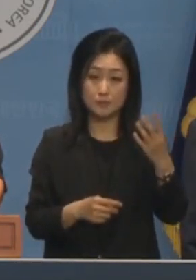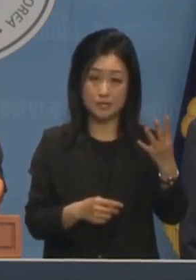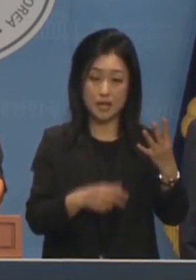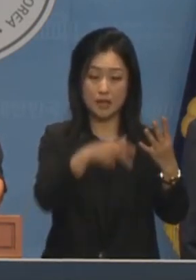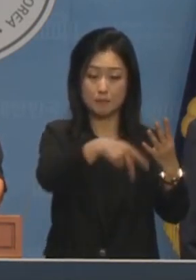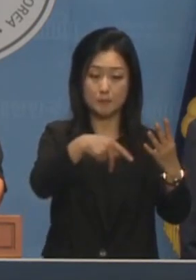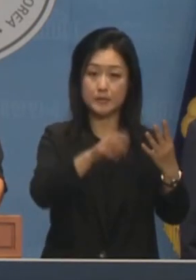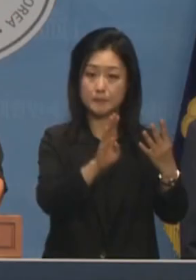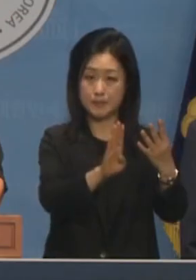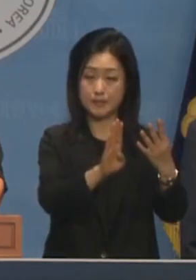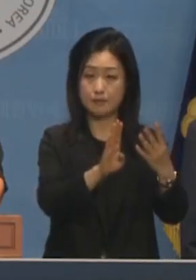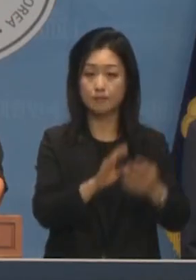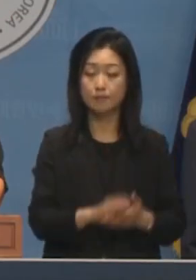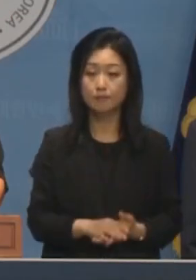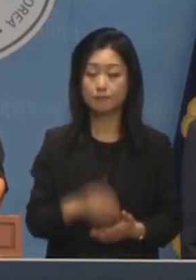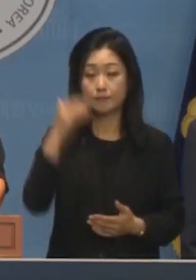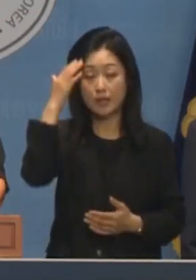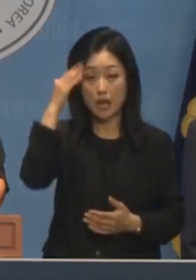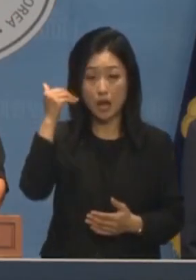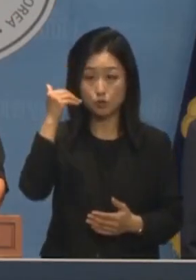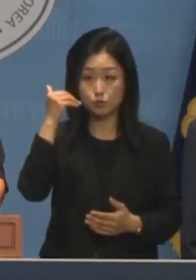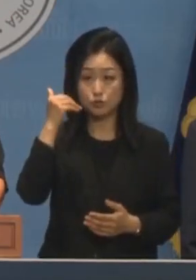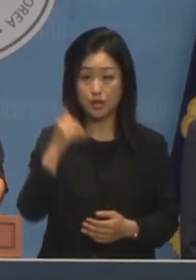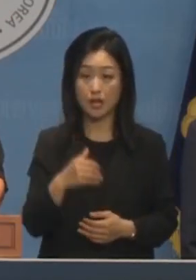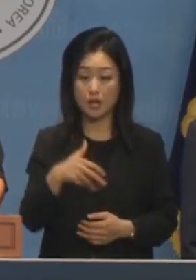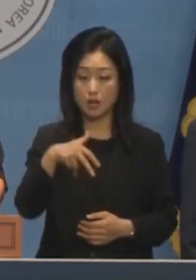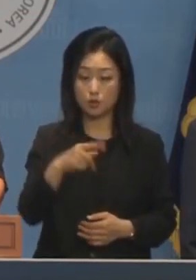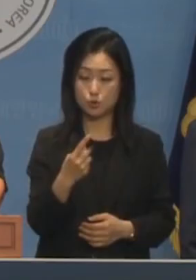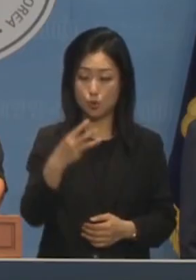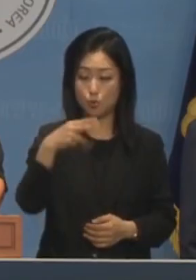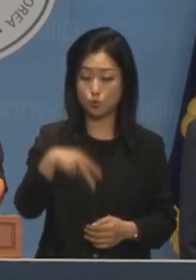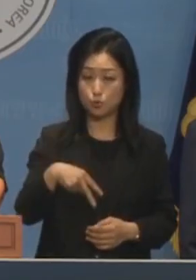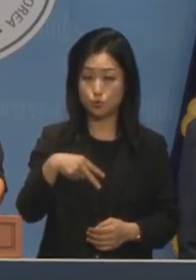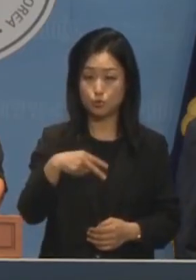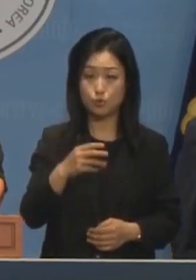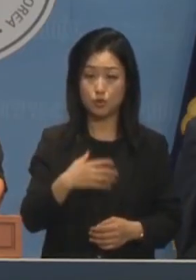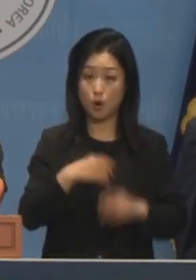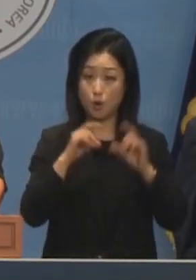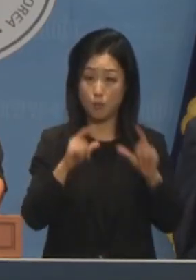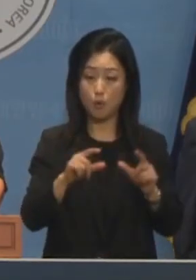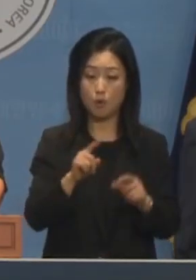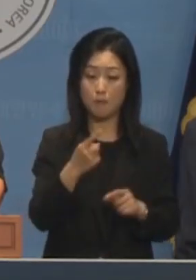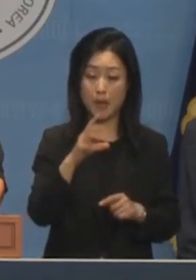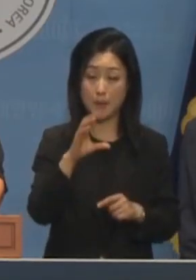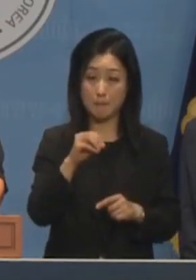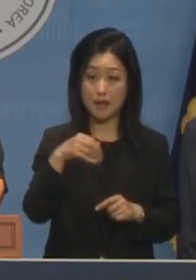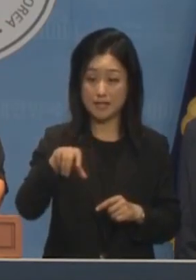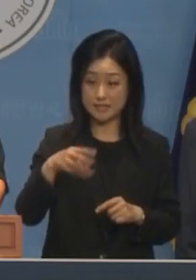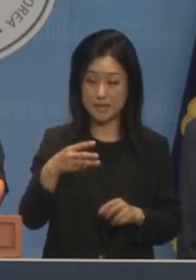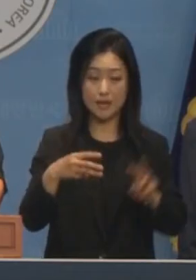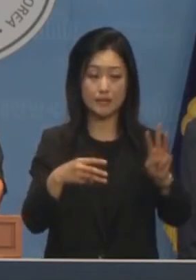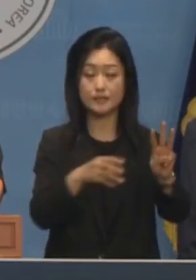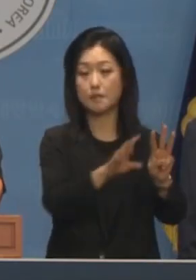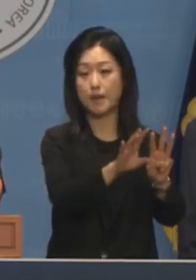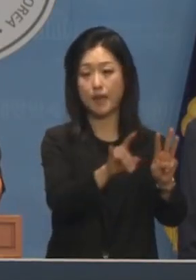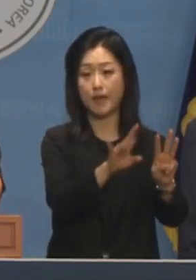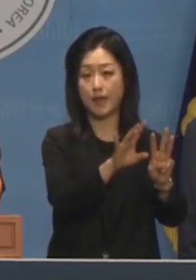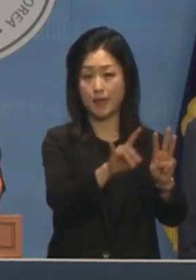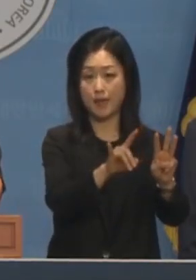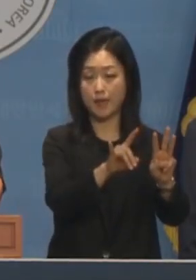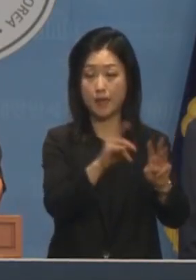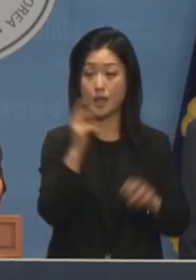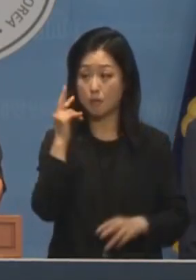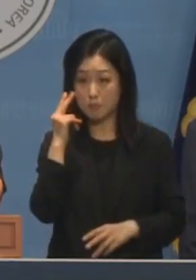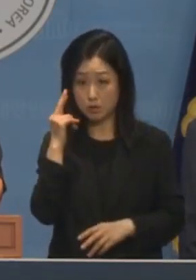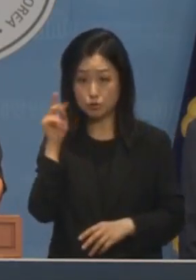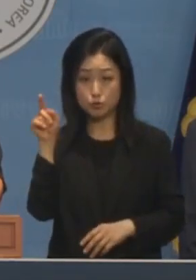1634 ppb였습니다. 우리나라 조류경보제 대발생 수치인 100만 셀의 3배에 달하는 수치였습니다.